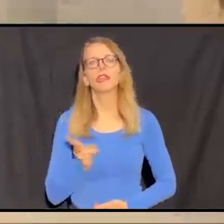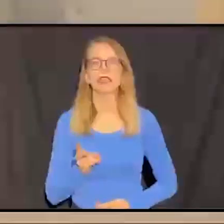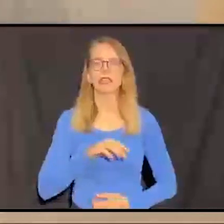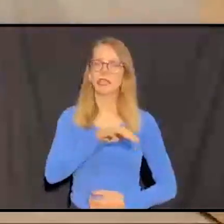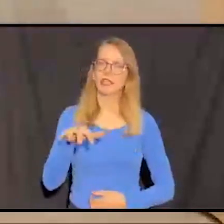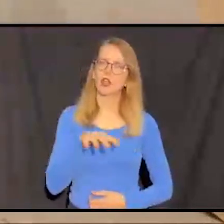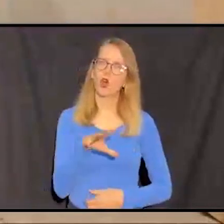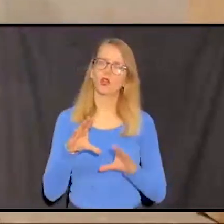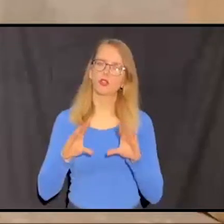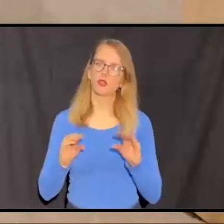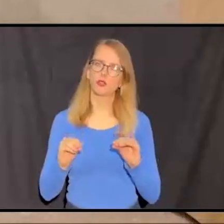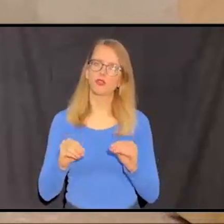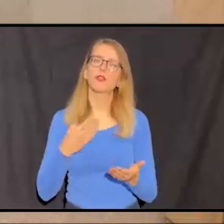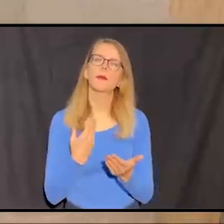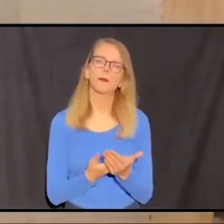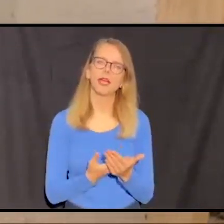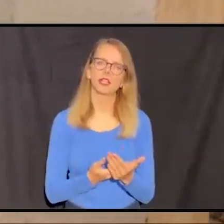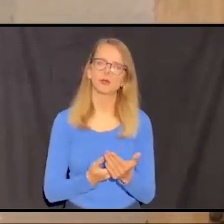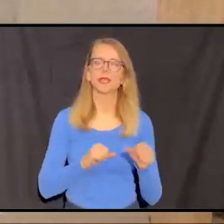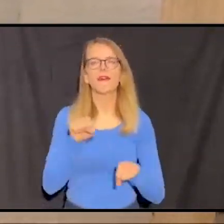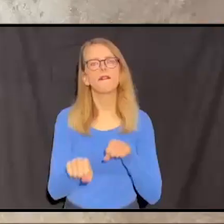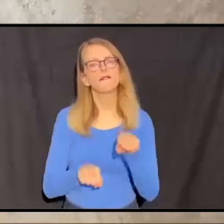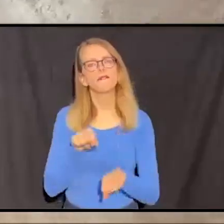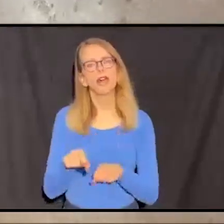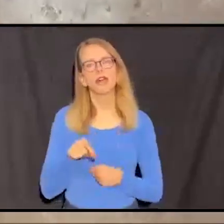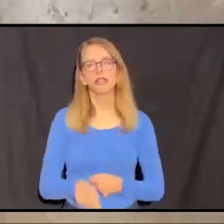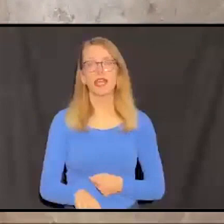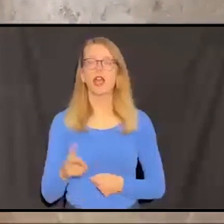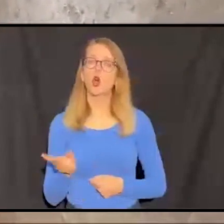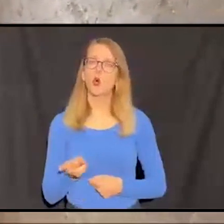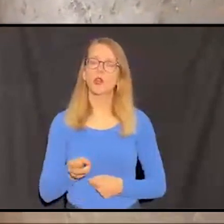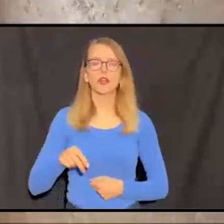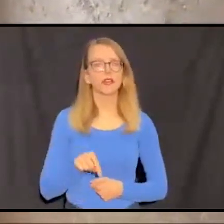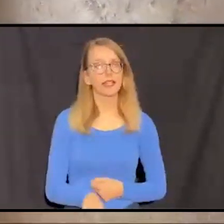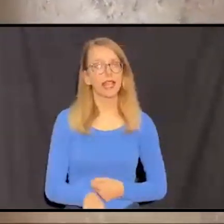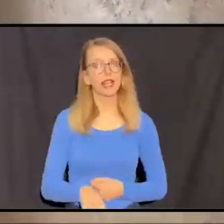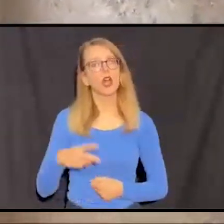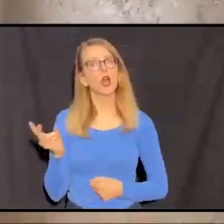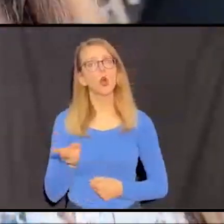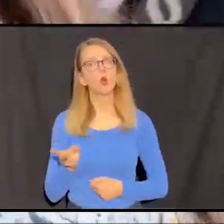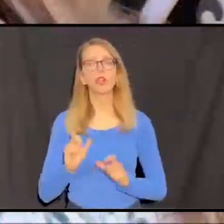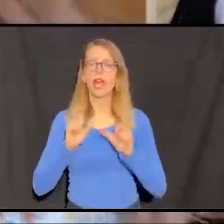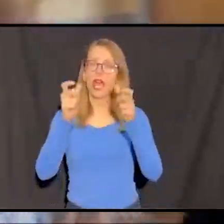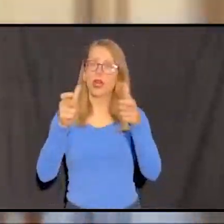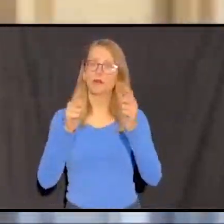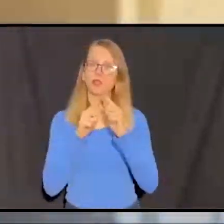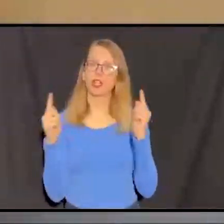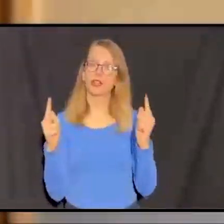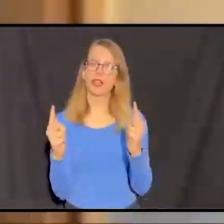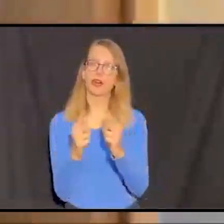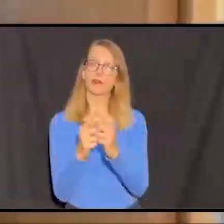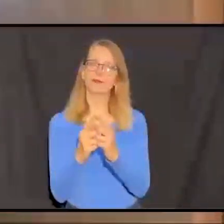nutzen sie doch bitte die dafür geeigneten orte denn das dauerhafte abstellen von fahrrädern rollstühlen kinderwagen oder